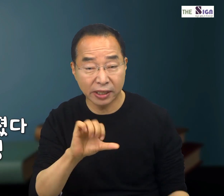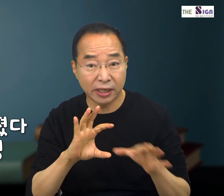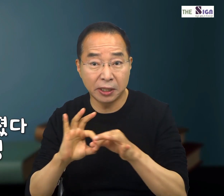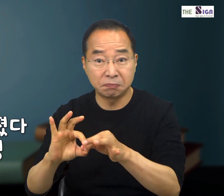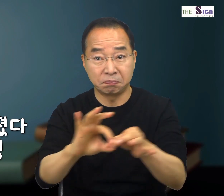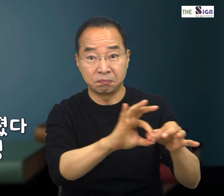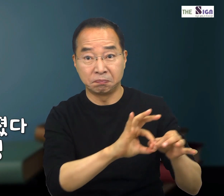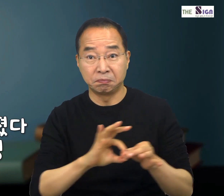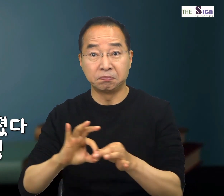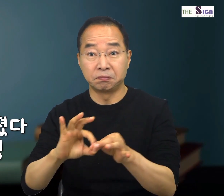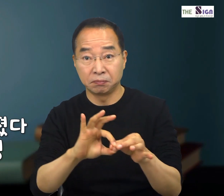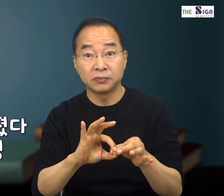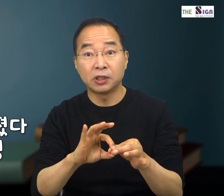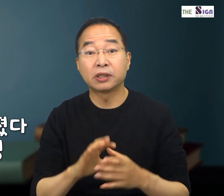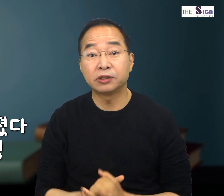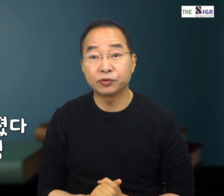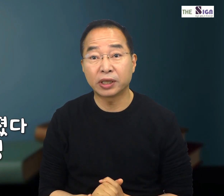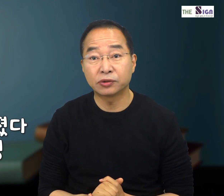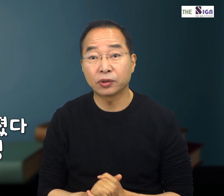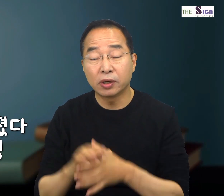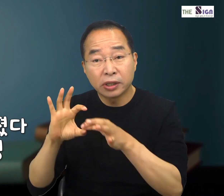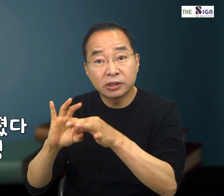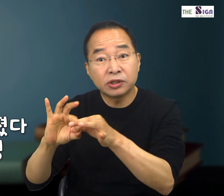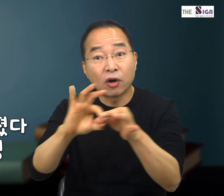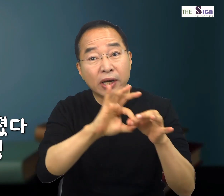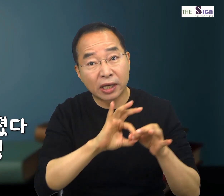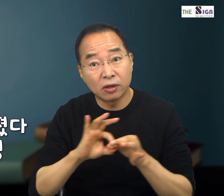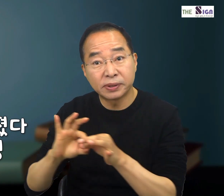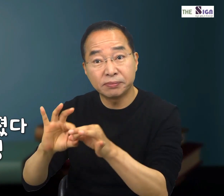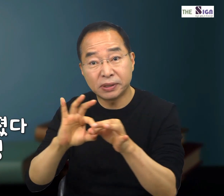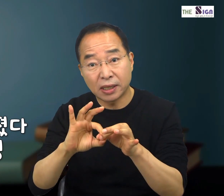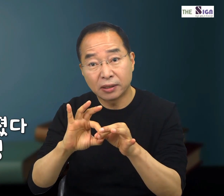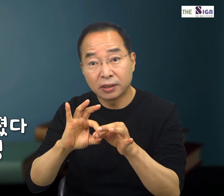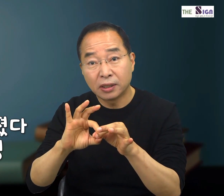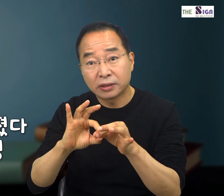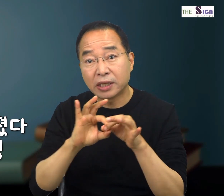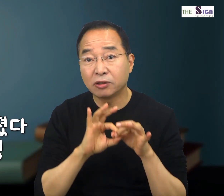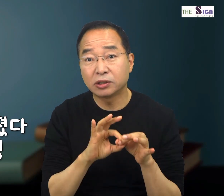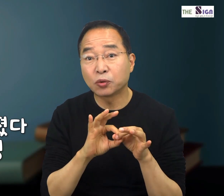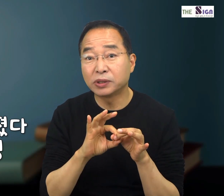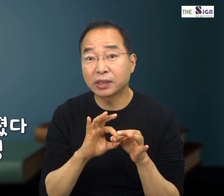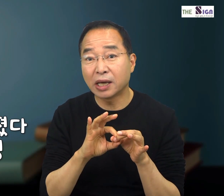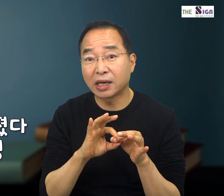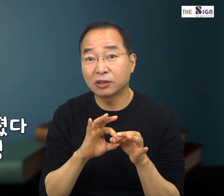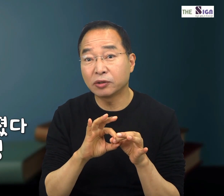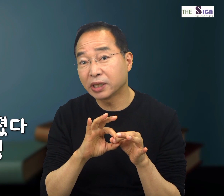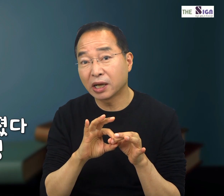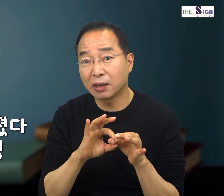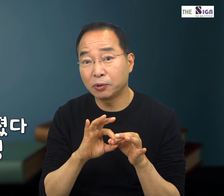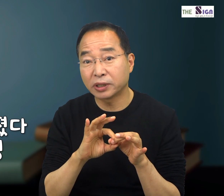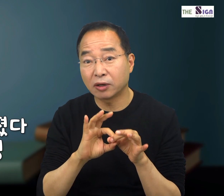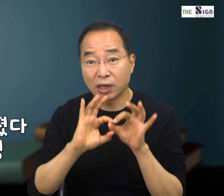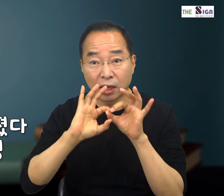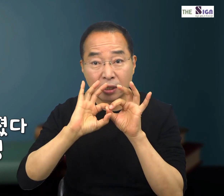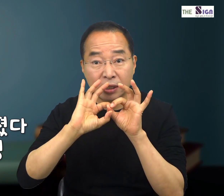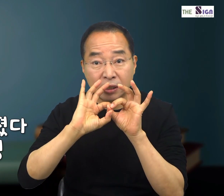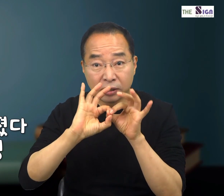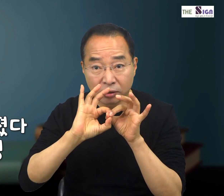아세아에 이렇게 쓸 수 있겠죠. 그래서 연합 개념 씁니다. 단 여기서 동작이 하나를 더 생각해 볼 단어가 이렇게